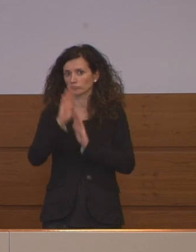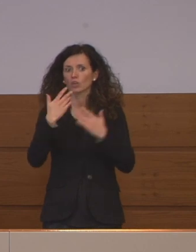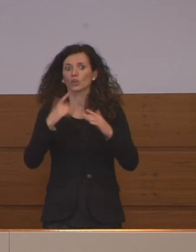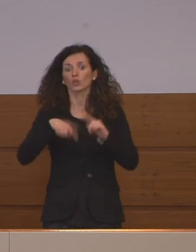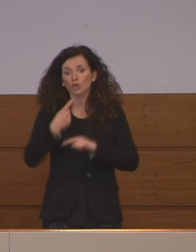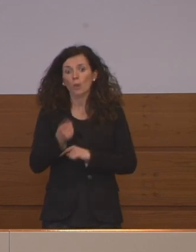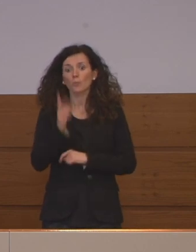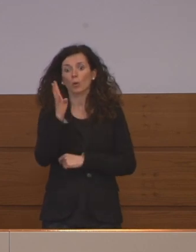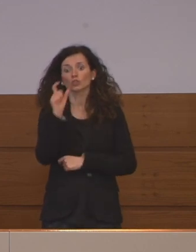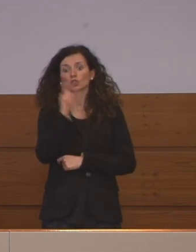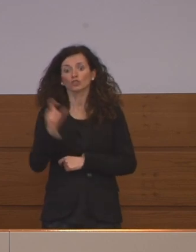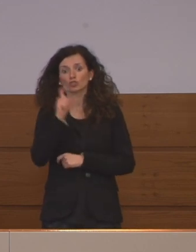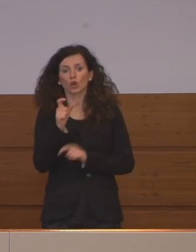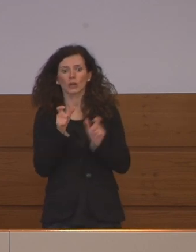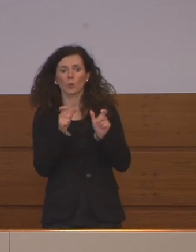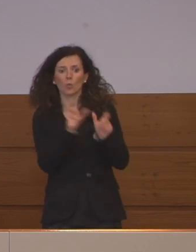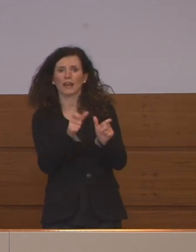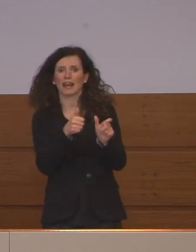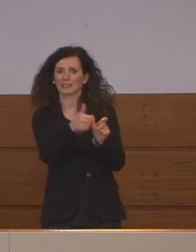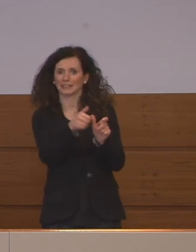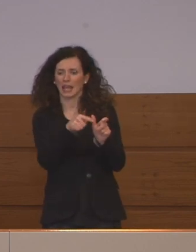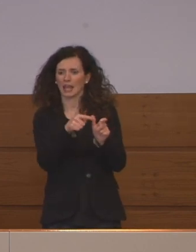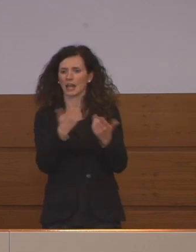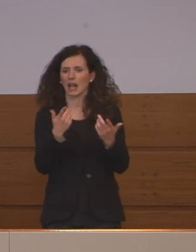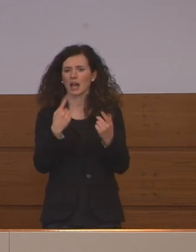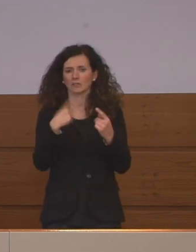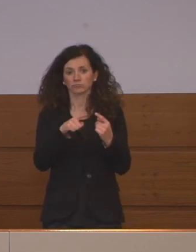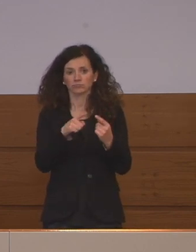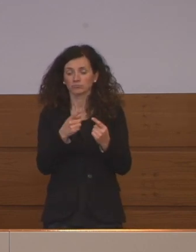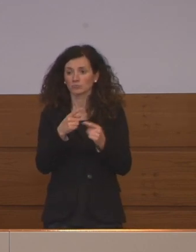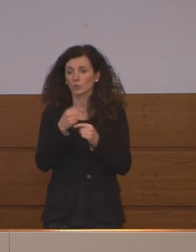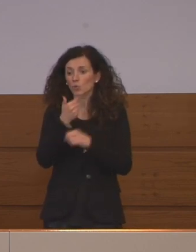che tutti conosciamo c'è stato detto di incubazione